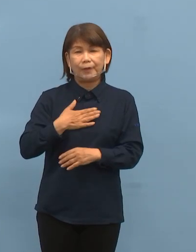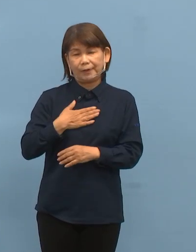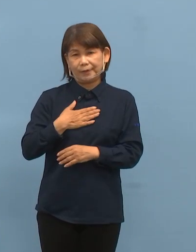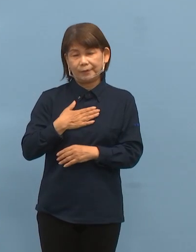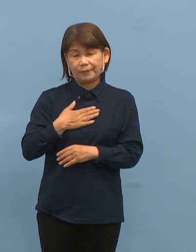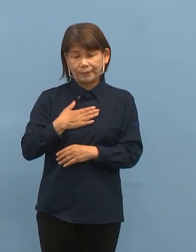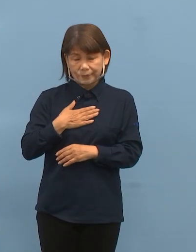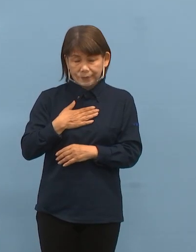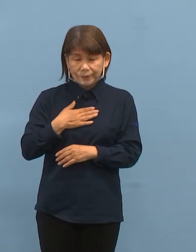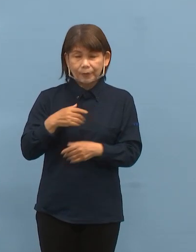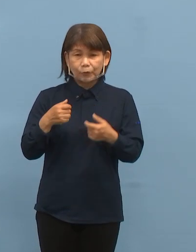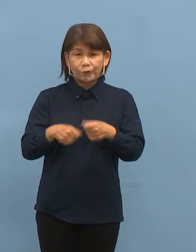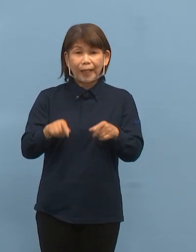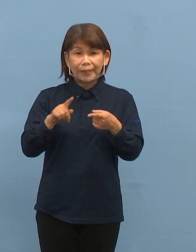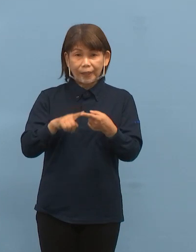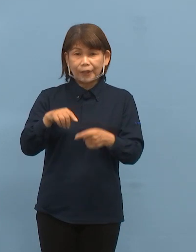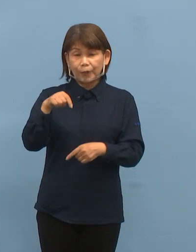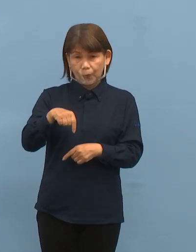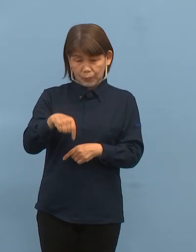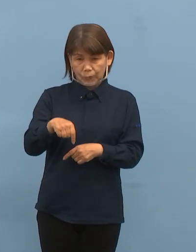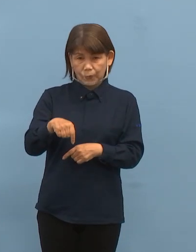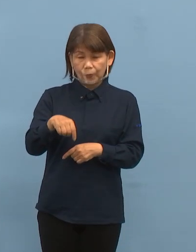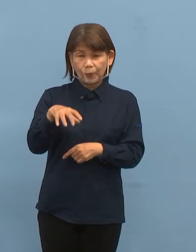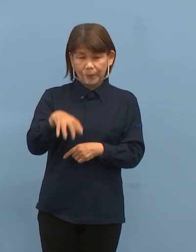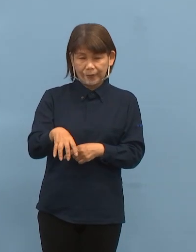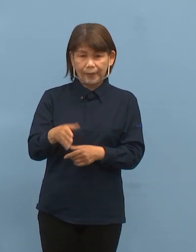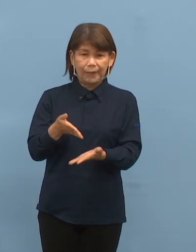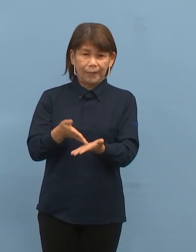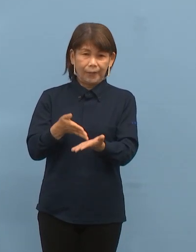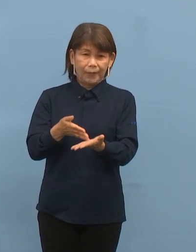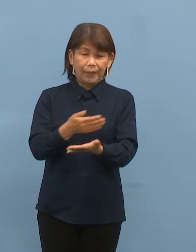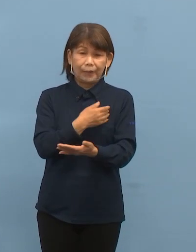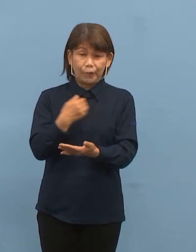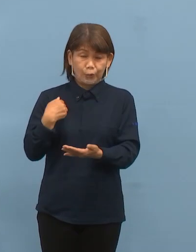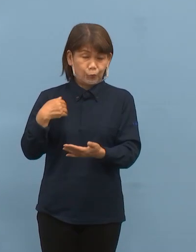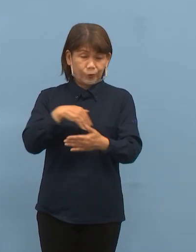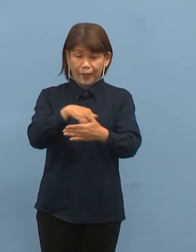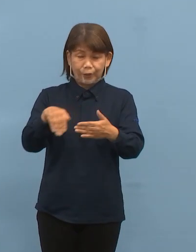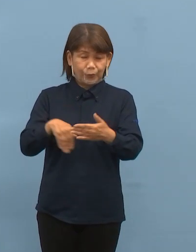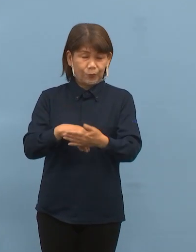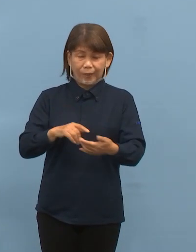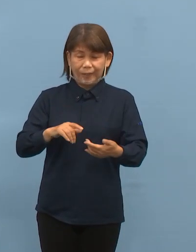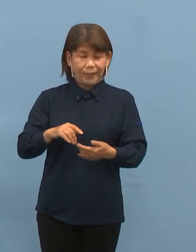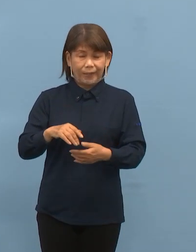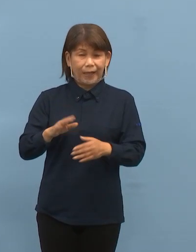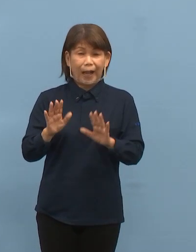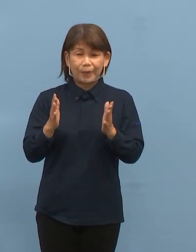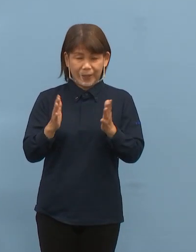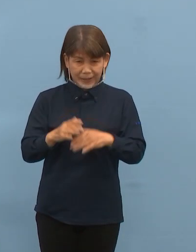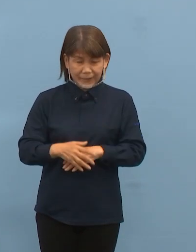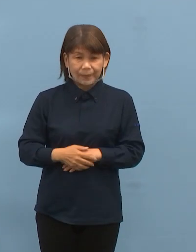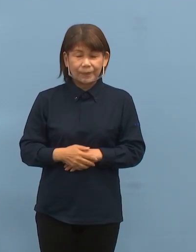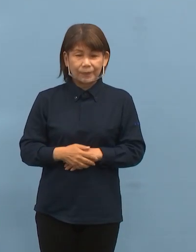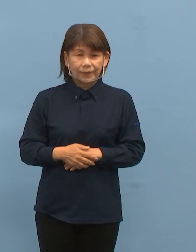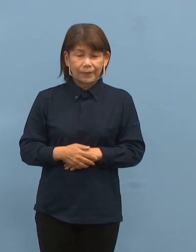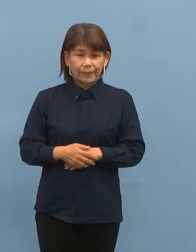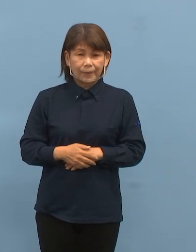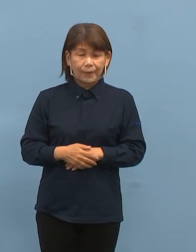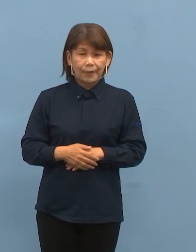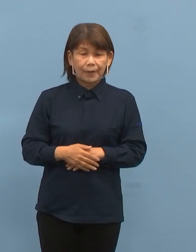場でお話しすべきことはないかなというふうに、はい、 関連すると同じ政治団体が